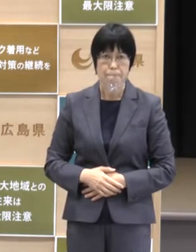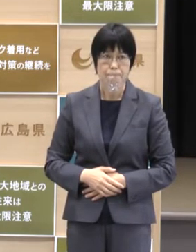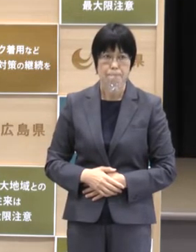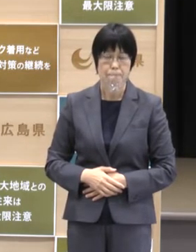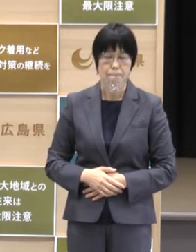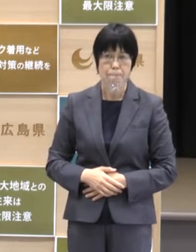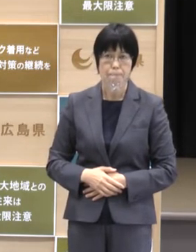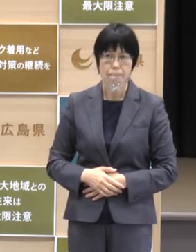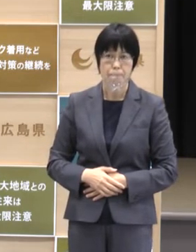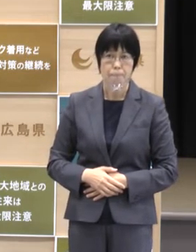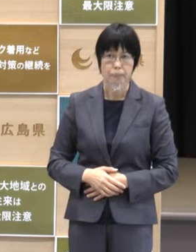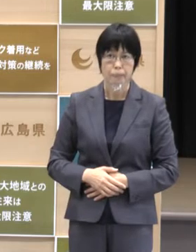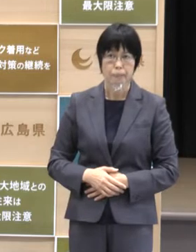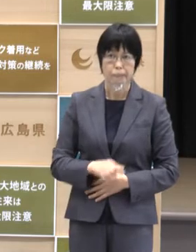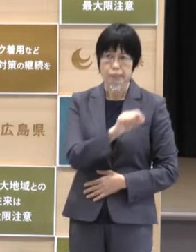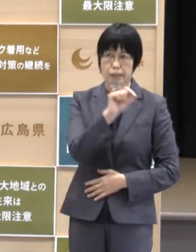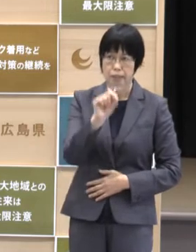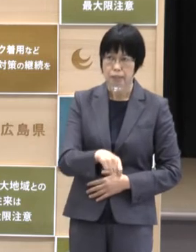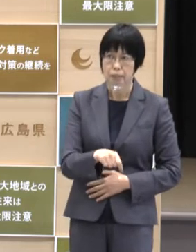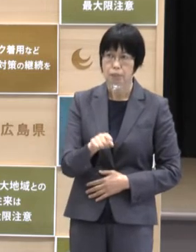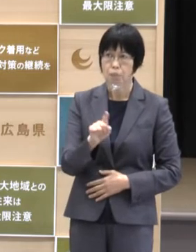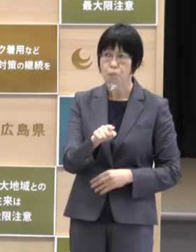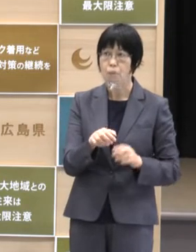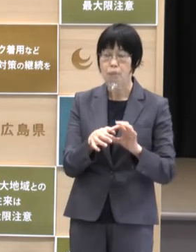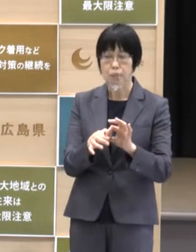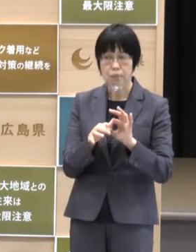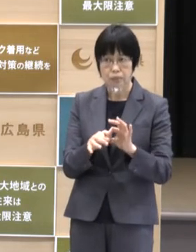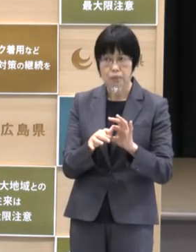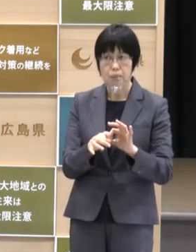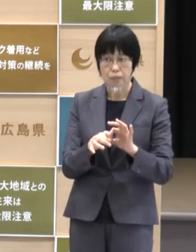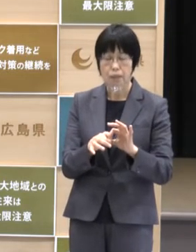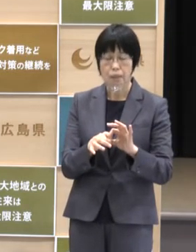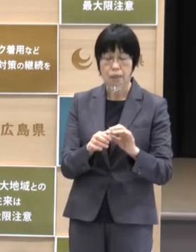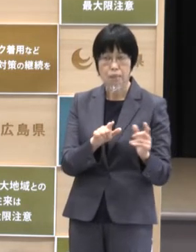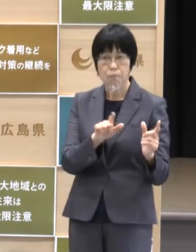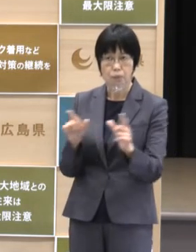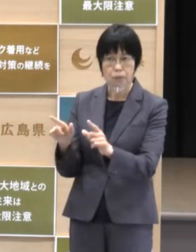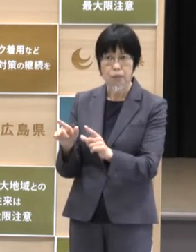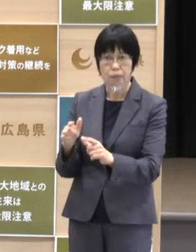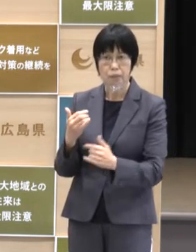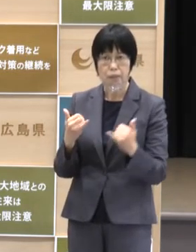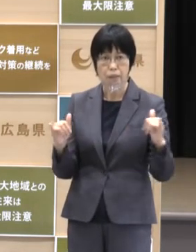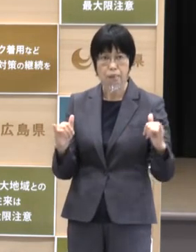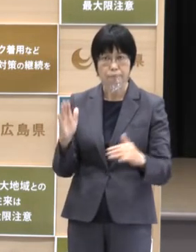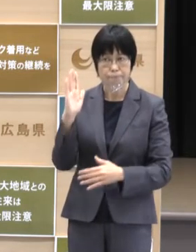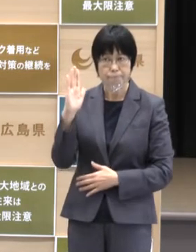この件について質問のある方は挙手をお願いします。